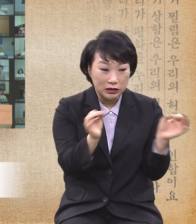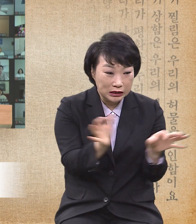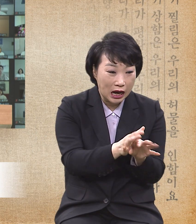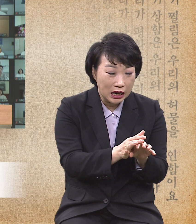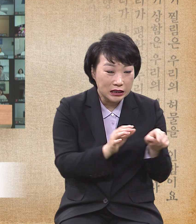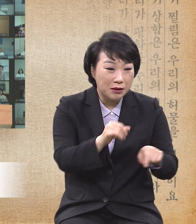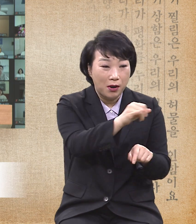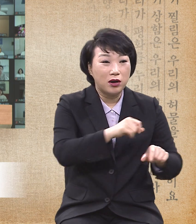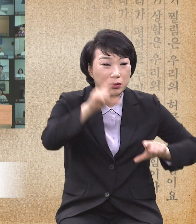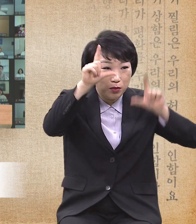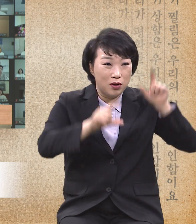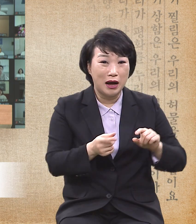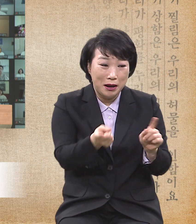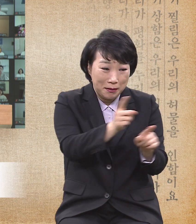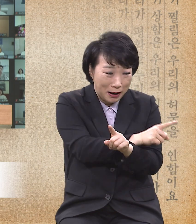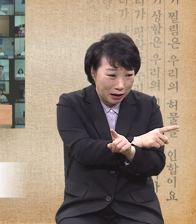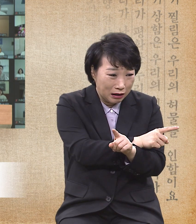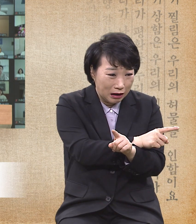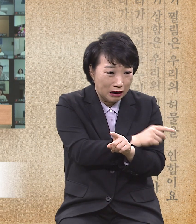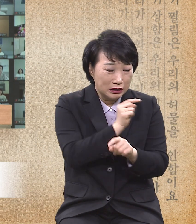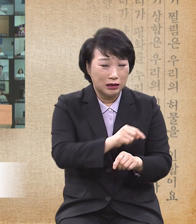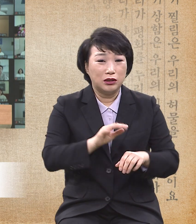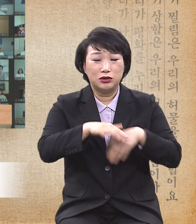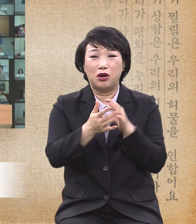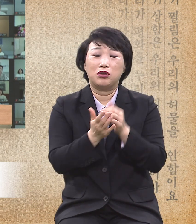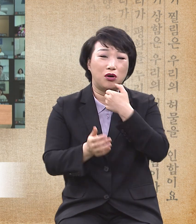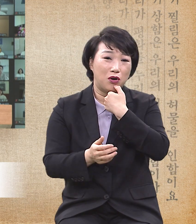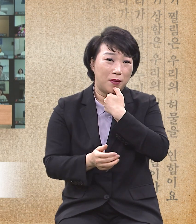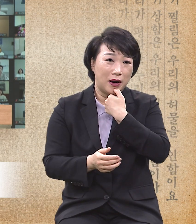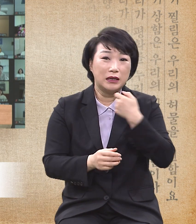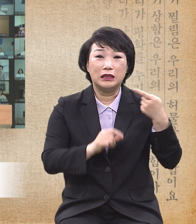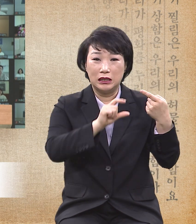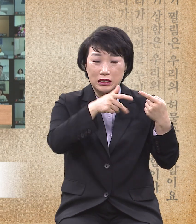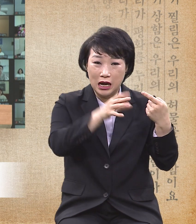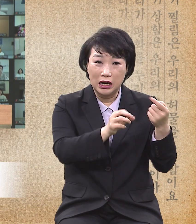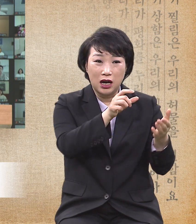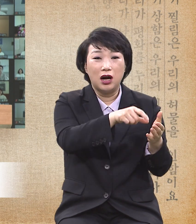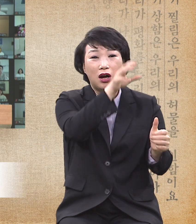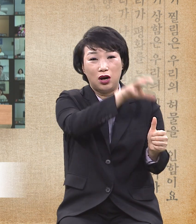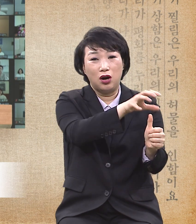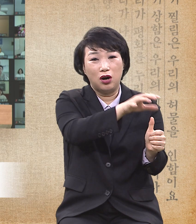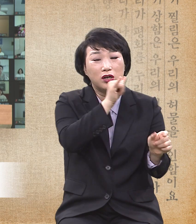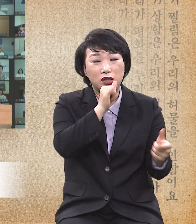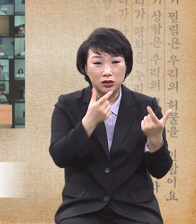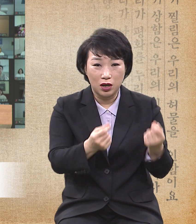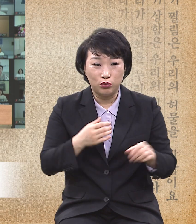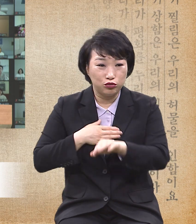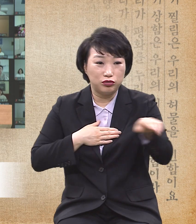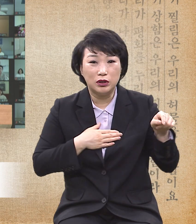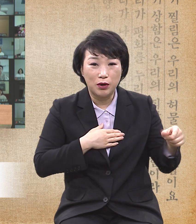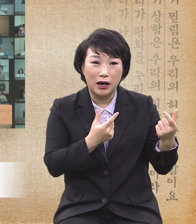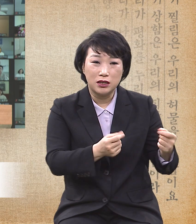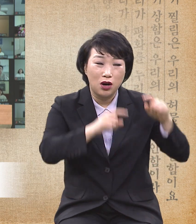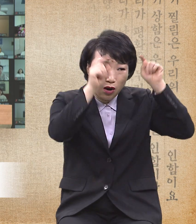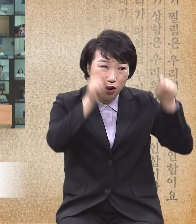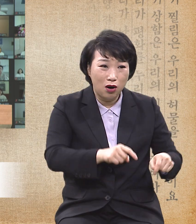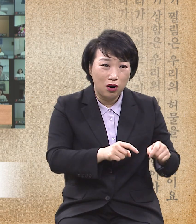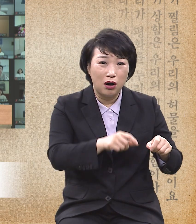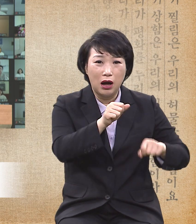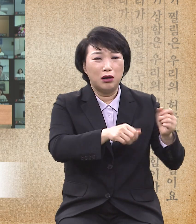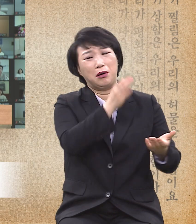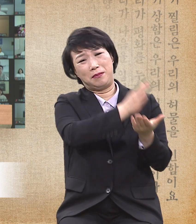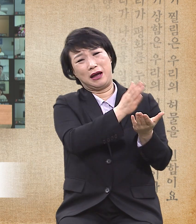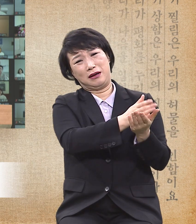없어질 버러지 영상으로 바꾸었다고 로마서 1장에 책망했듯이 우리는 그런 어리석은